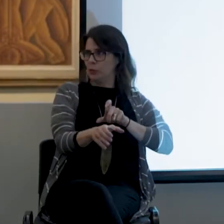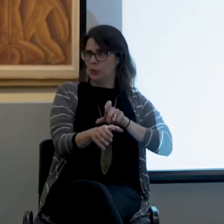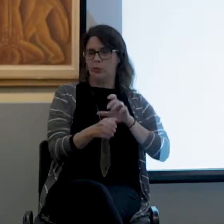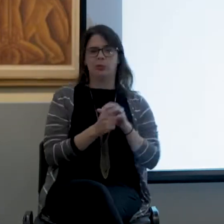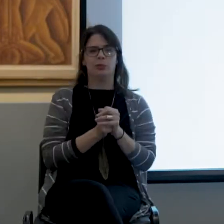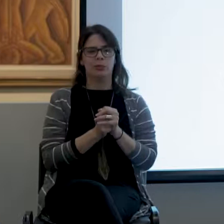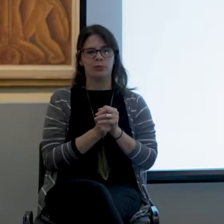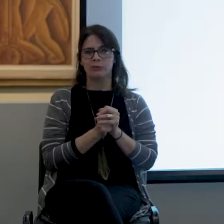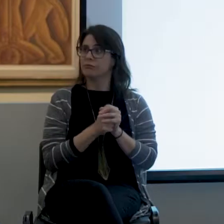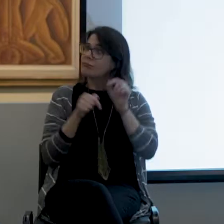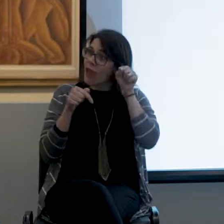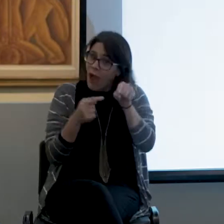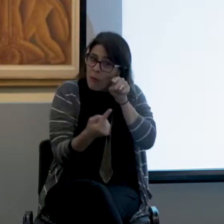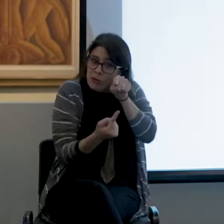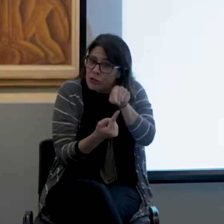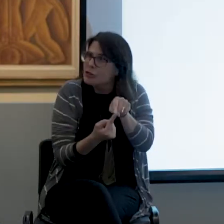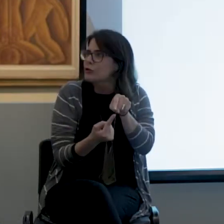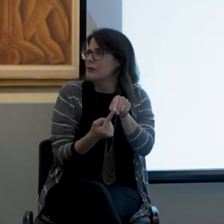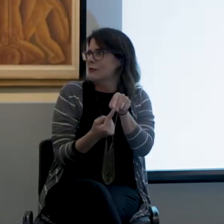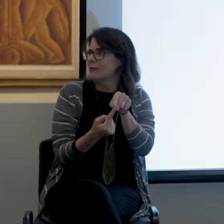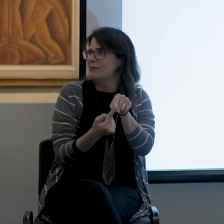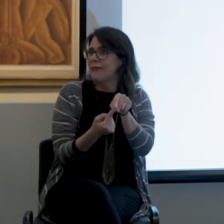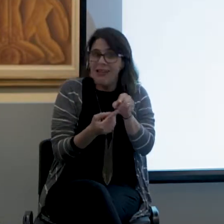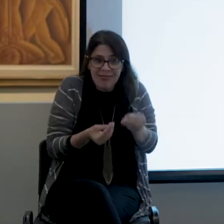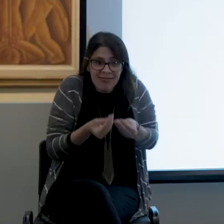Esse era o objetivo, constituir autonomia.